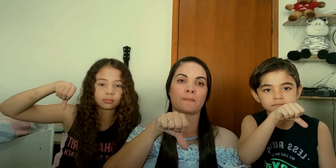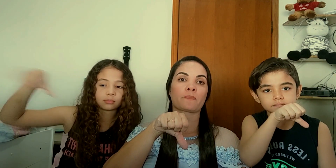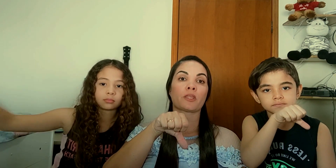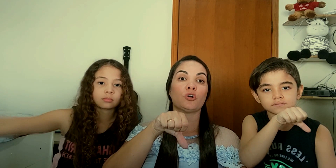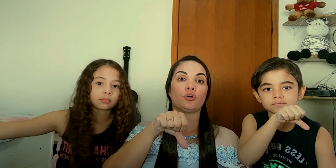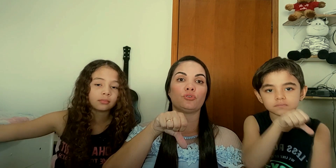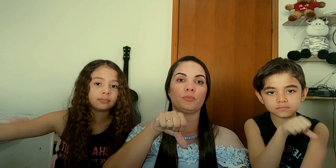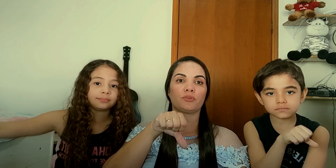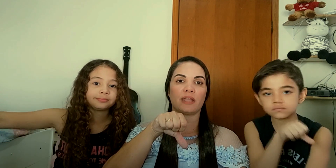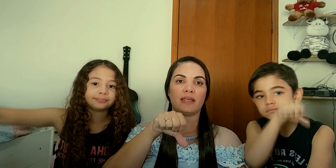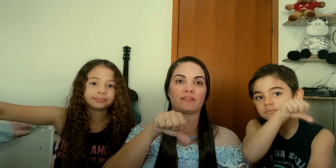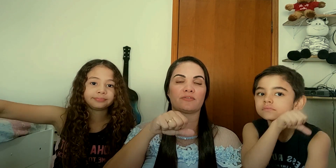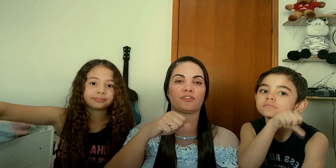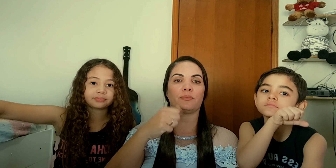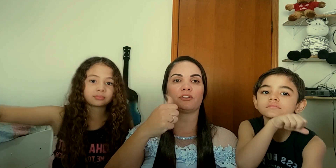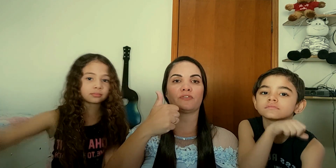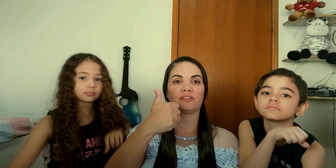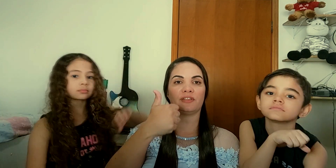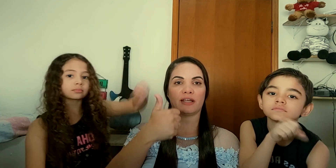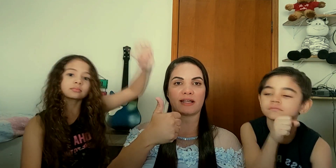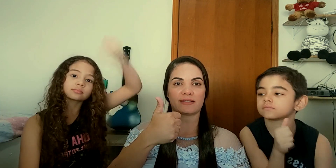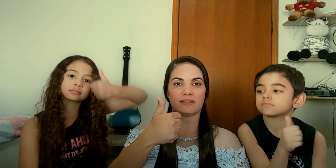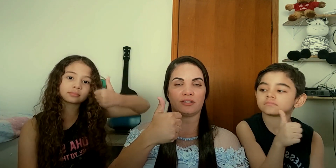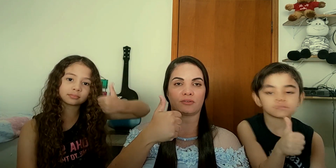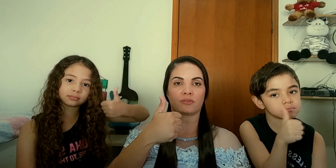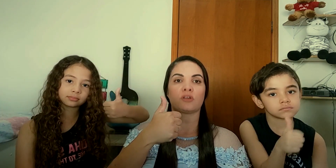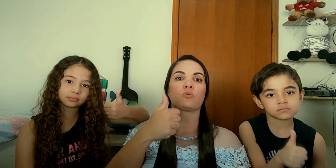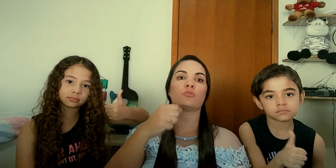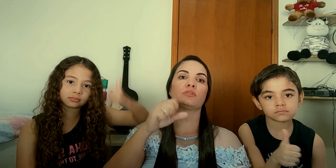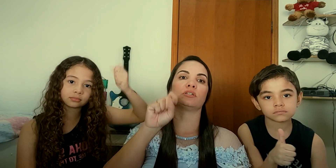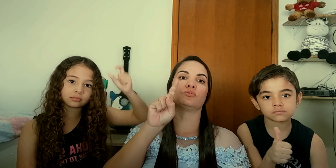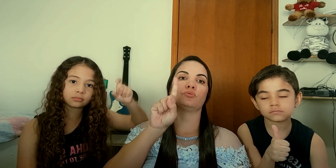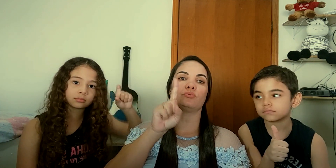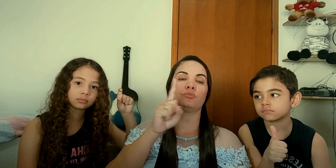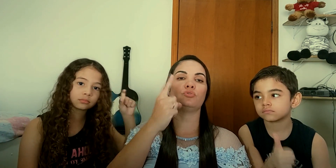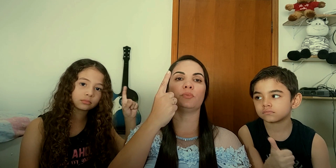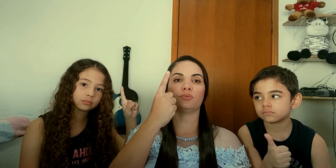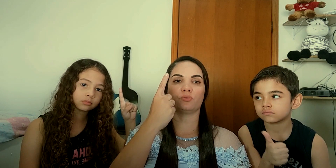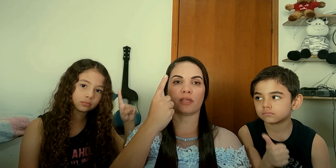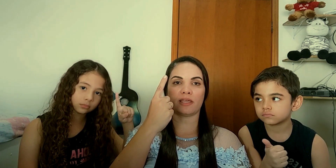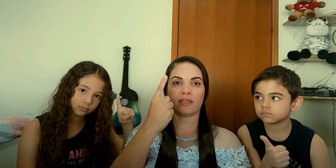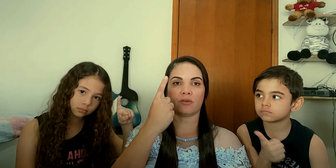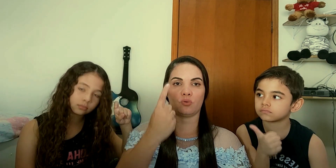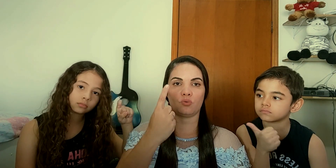O número dez, você pode fazer assim. Contando o número um